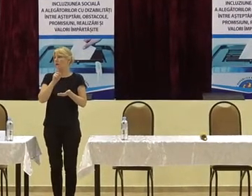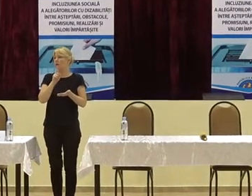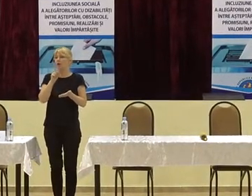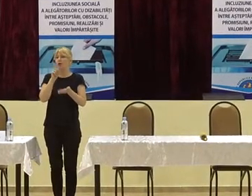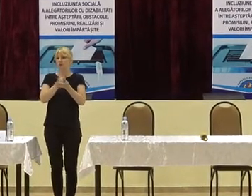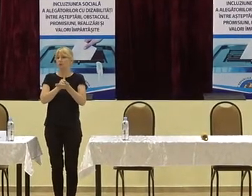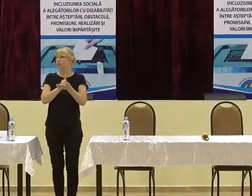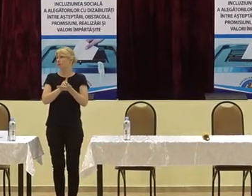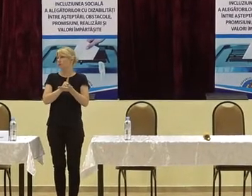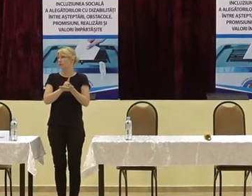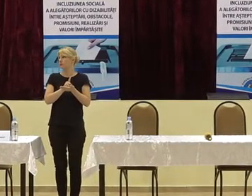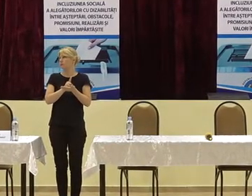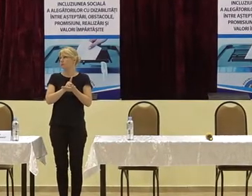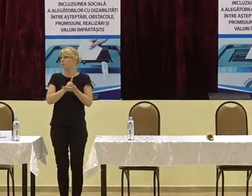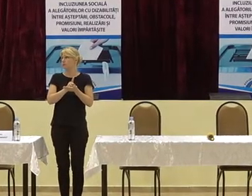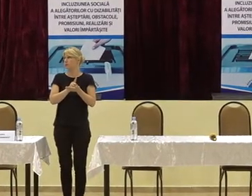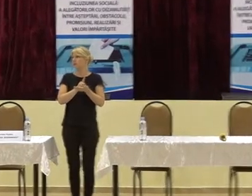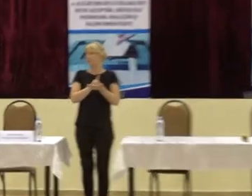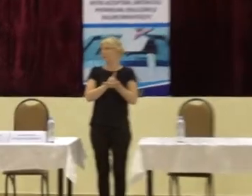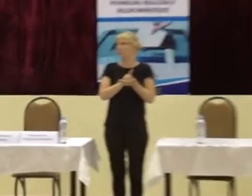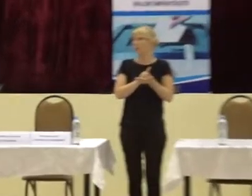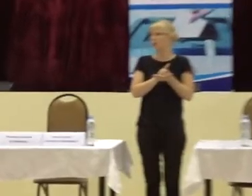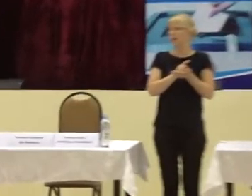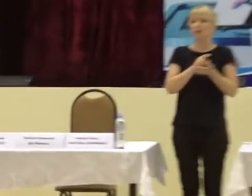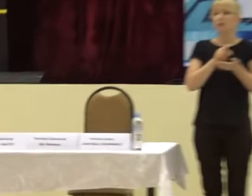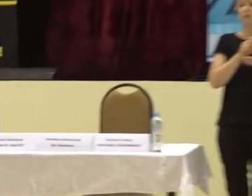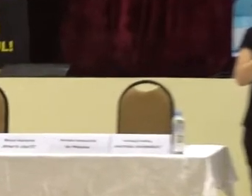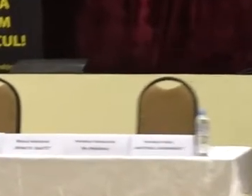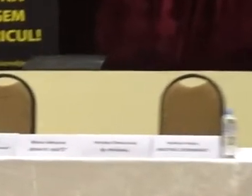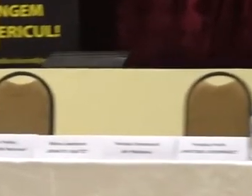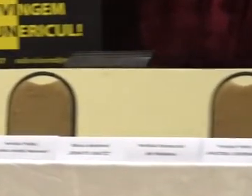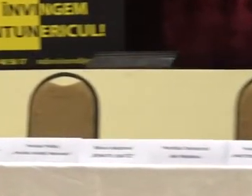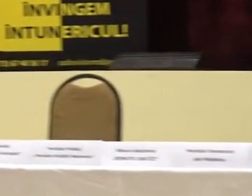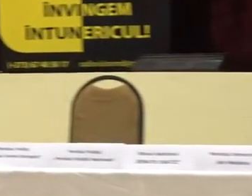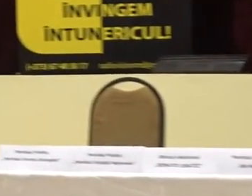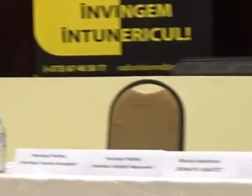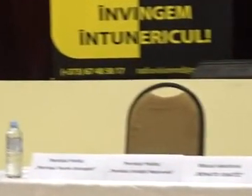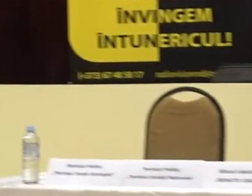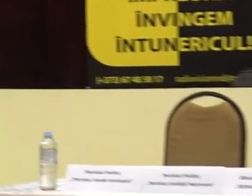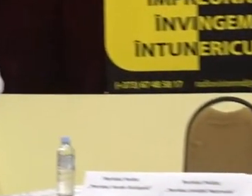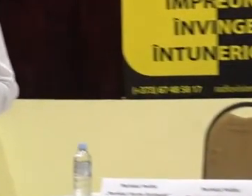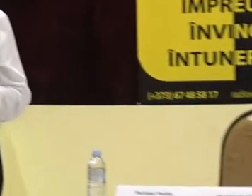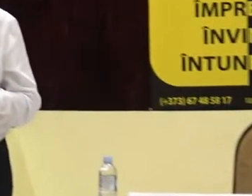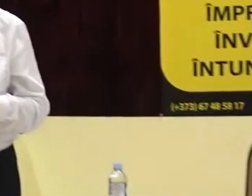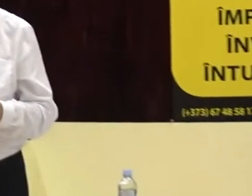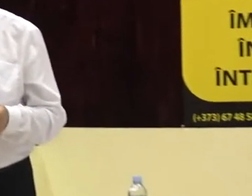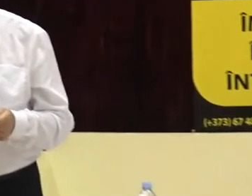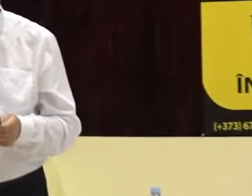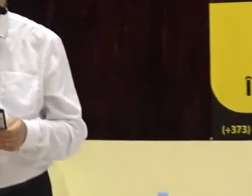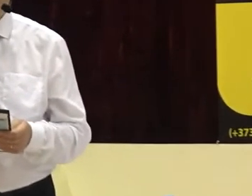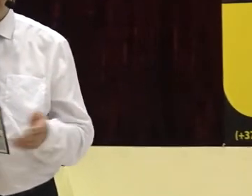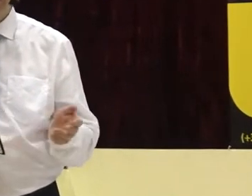zic, concurenților electorali, și nu reflectă neapărat punctul de vedere al organizatorilor sau